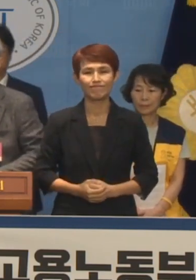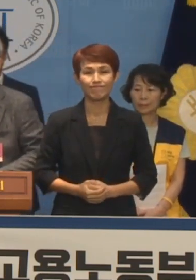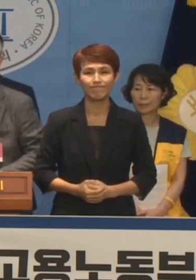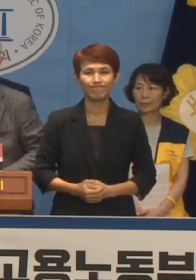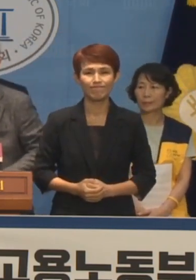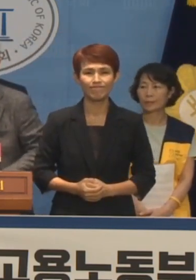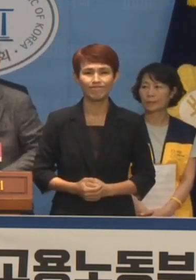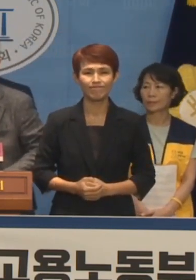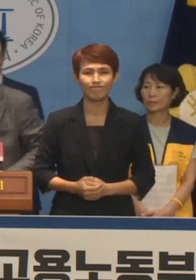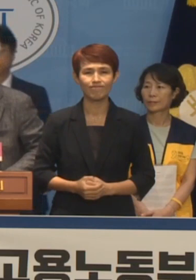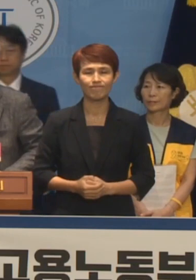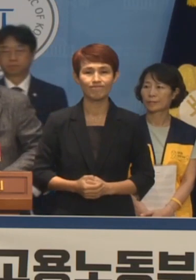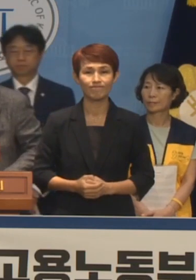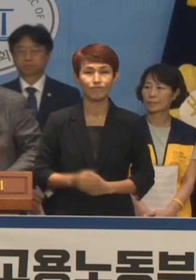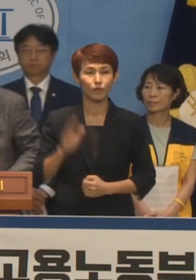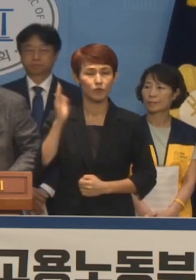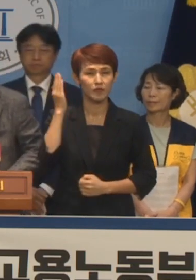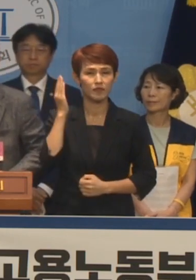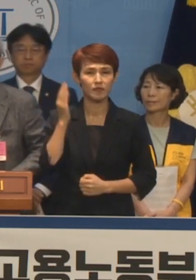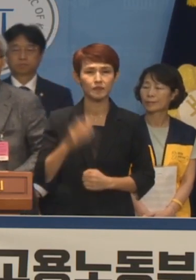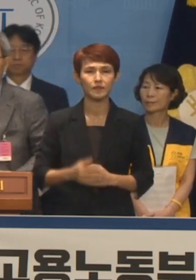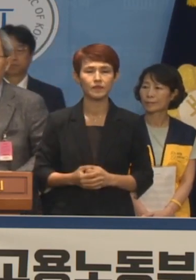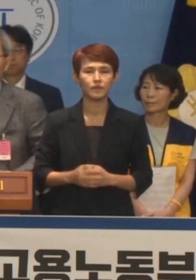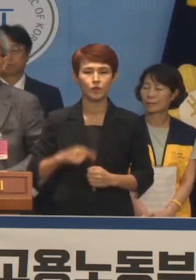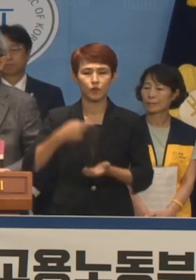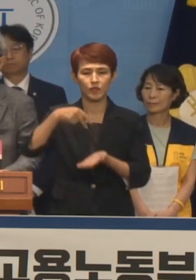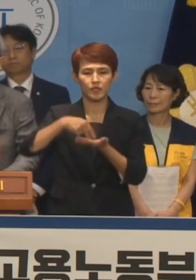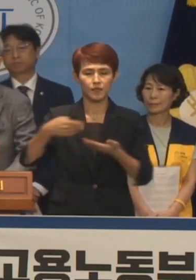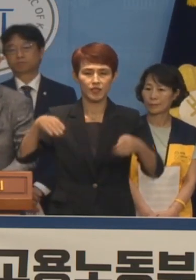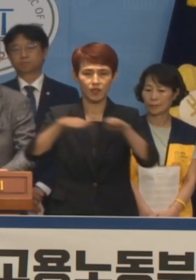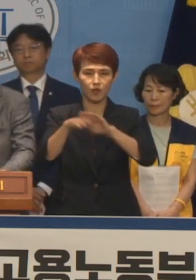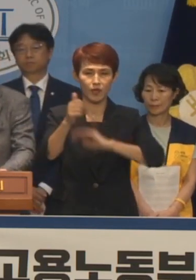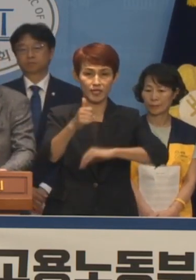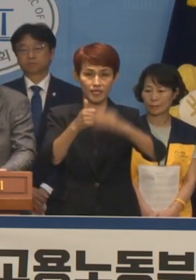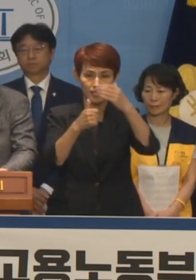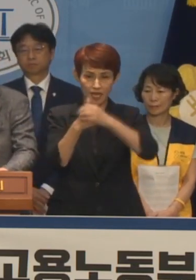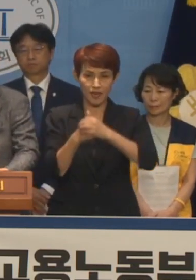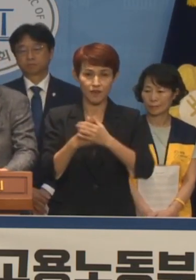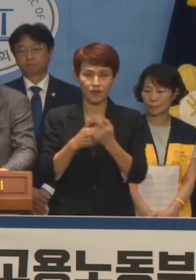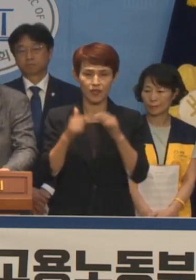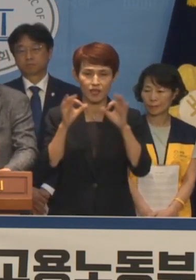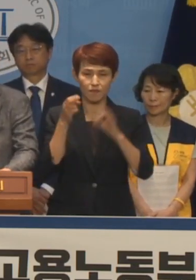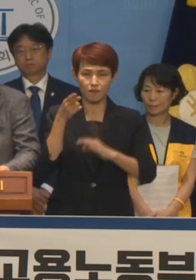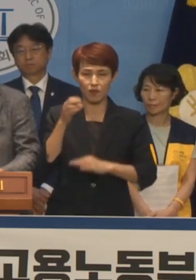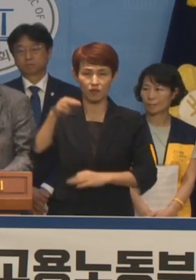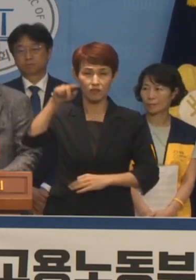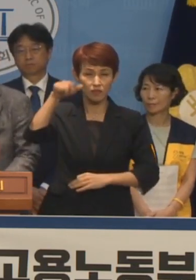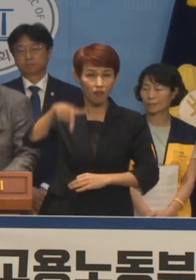예, 최근에 13대 독립기념관 관장으로 임명된 김영석 씨가